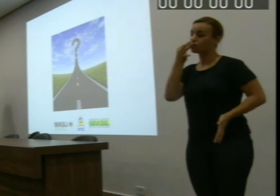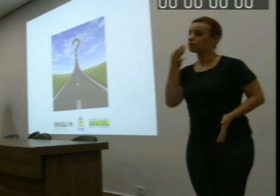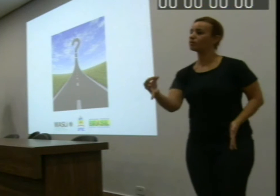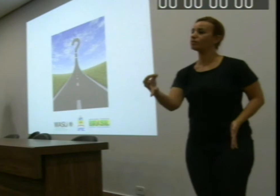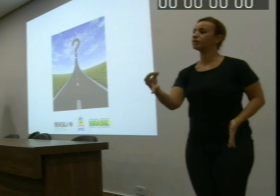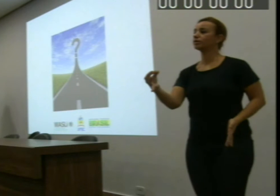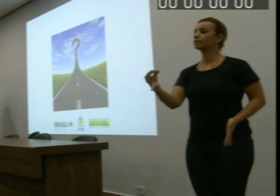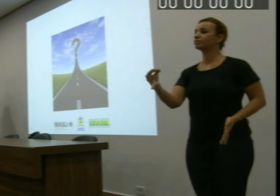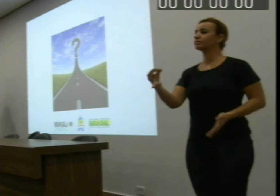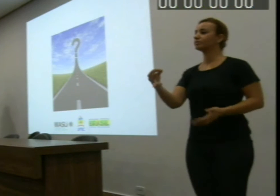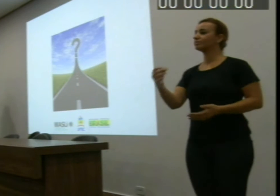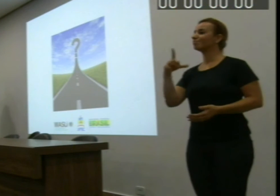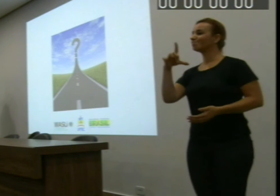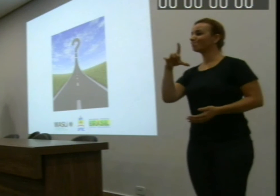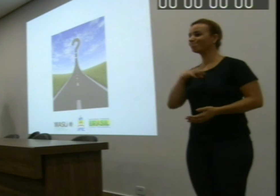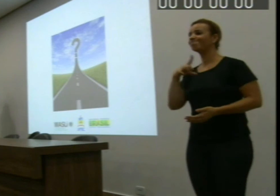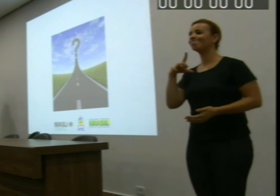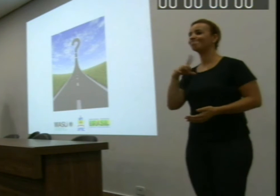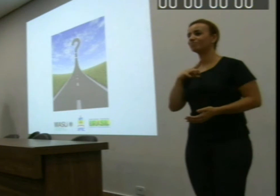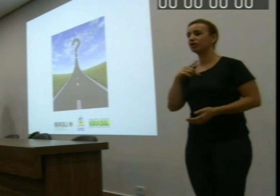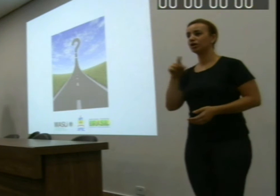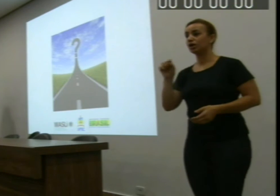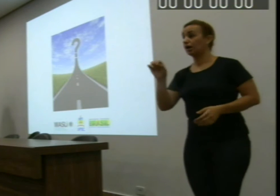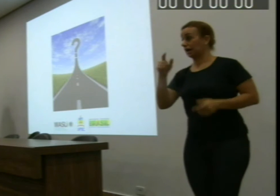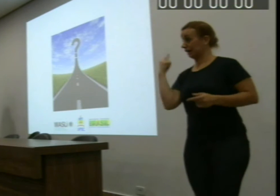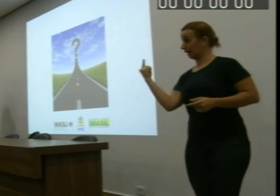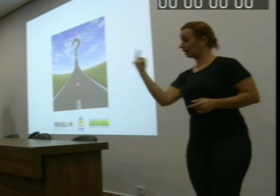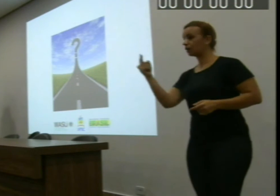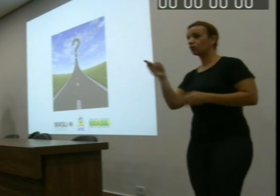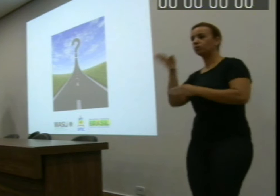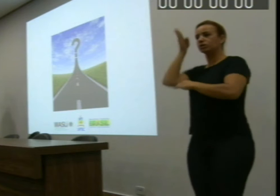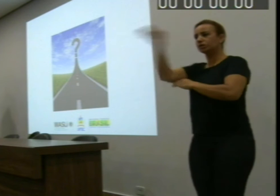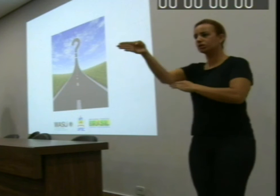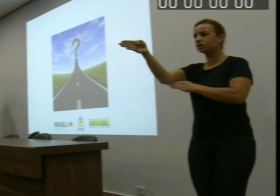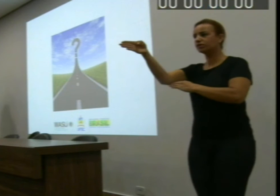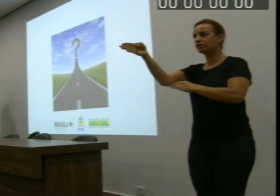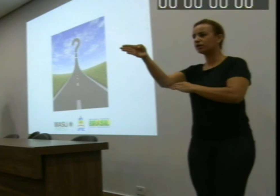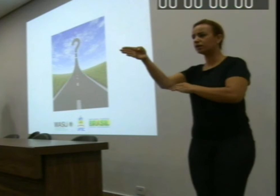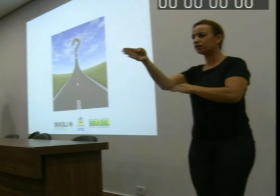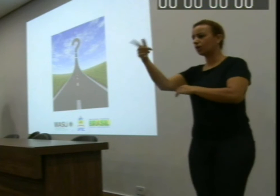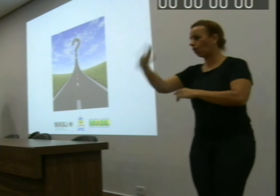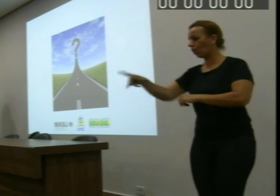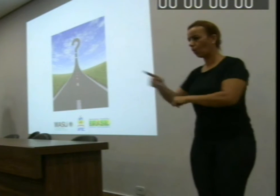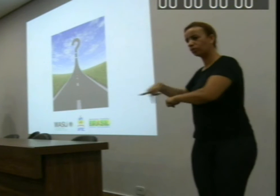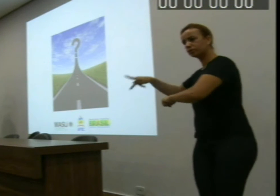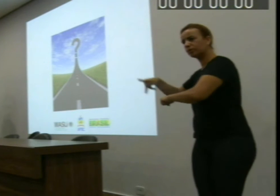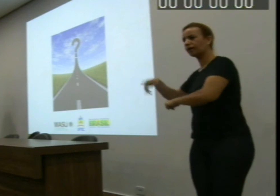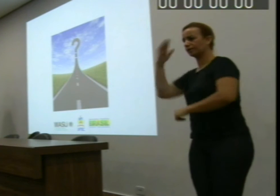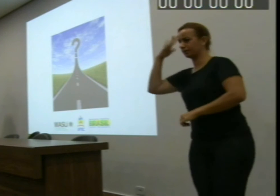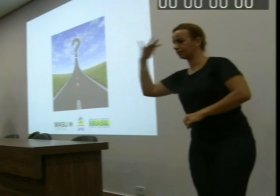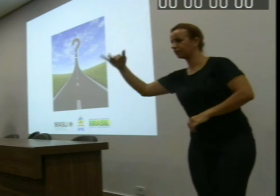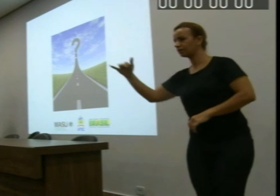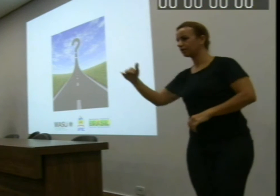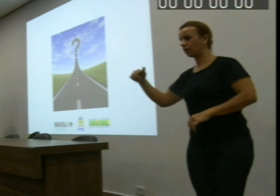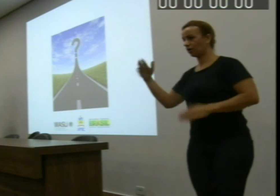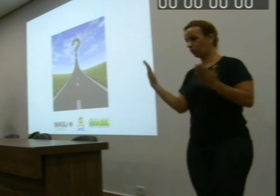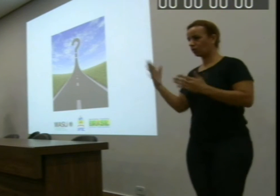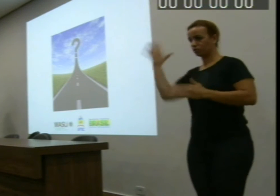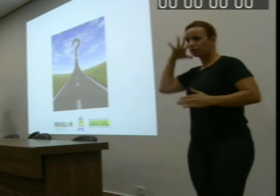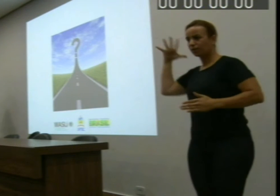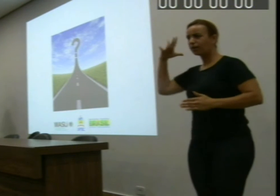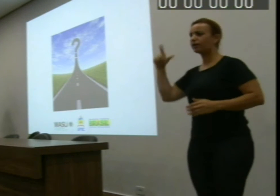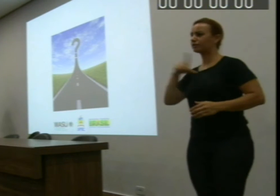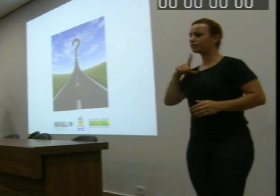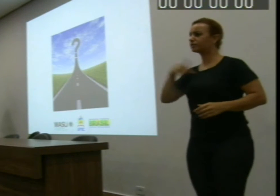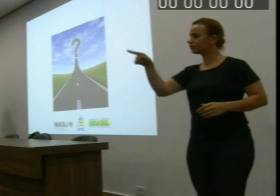questões se vocês não conseguirem interferir no âmbito nacional vocês podem A partir dessa reflexão pelo menos modificar o âmbito